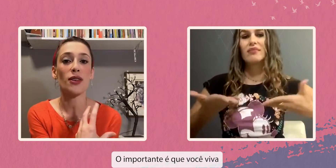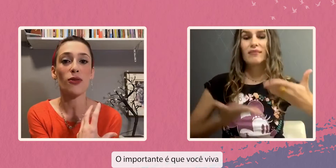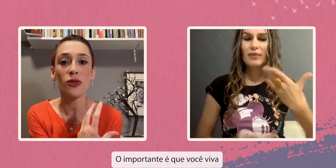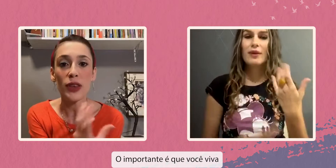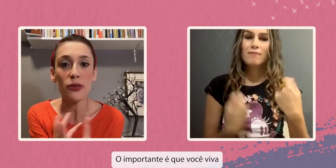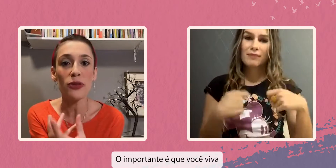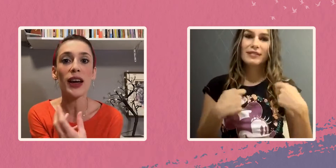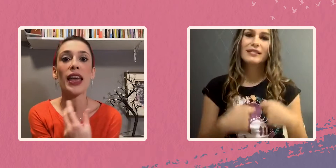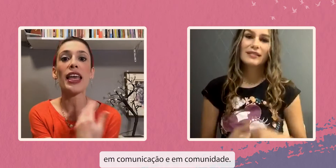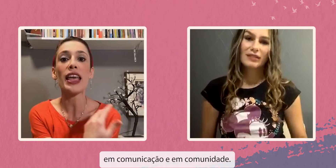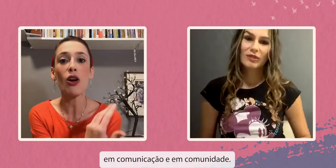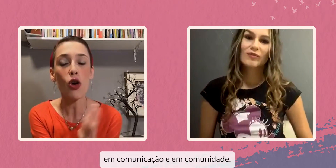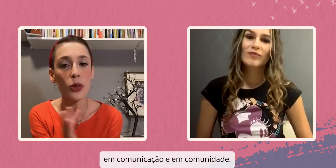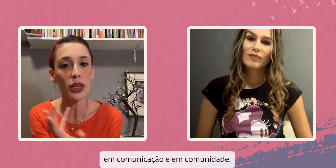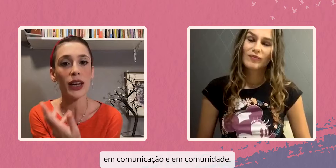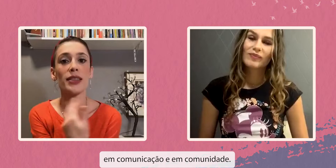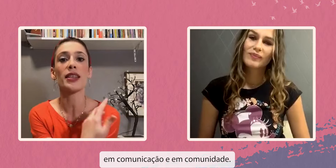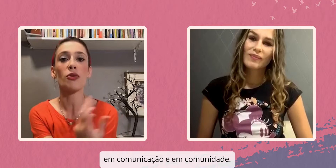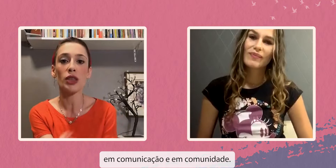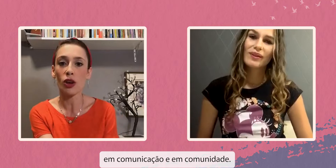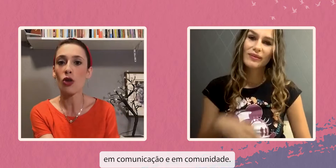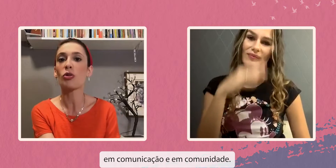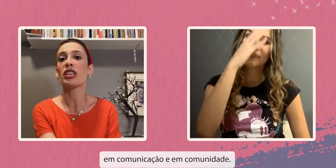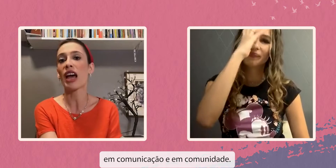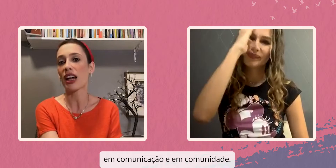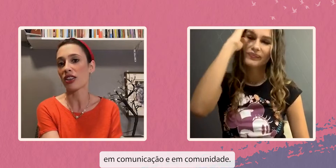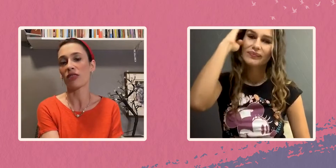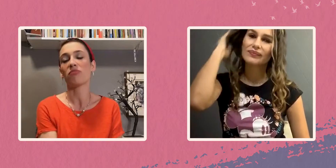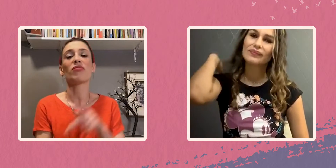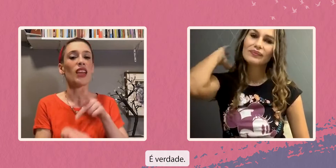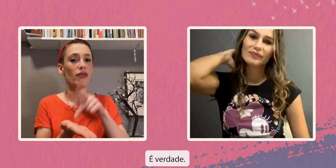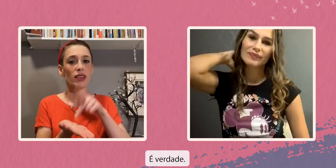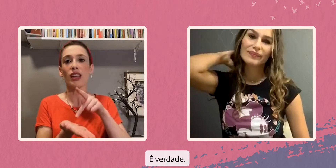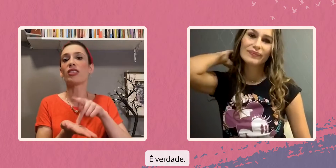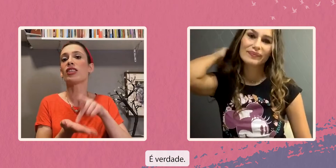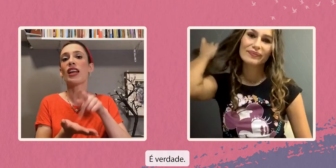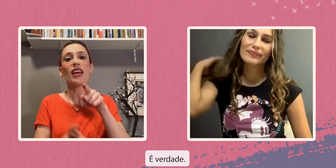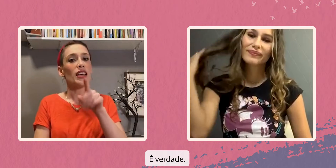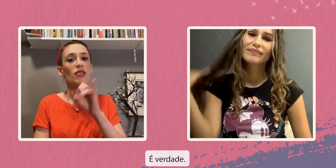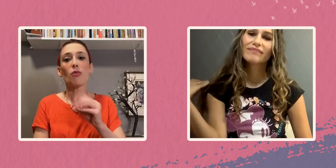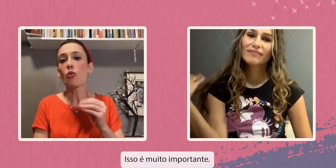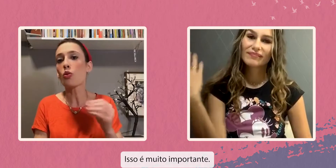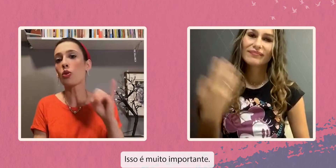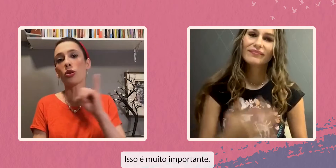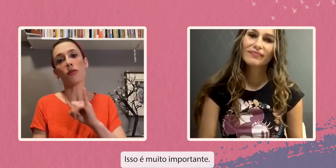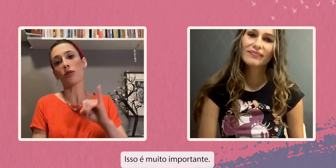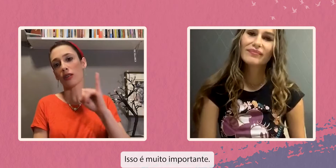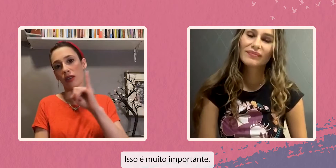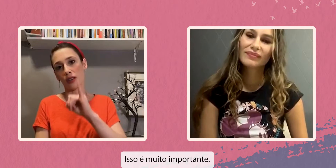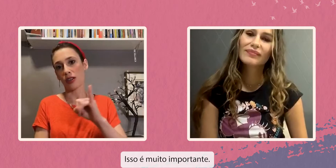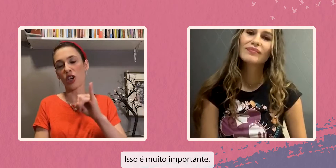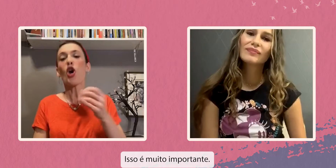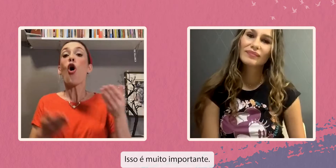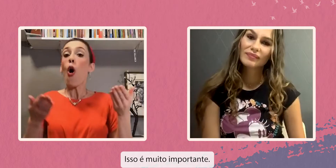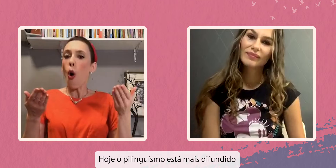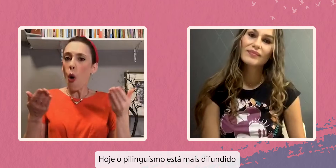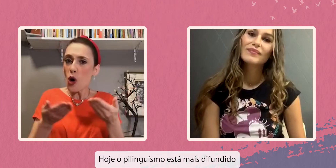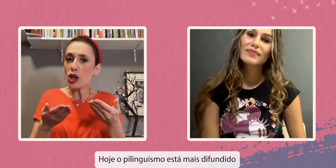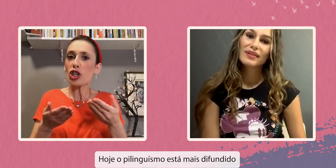é que você viva em comunicação e em comunidade. É verdade. Isso é muito